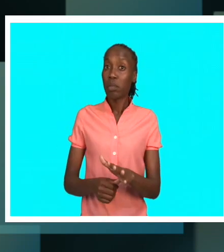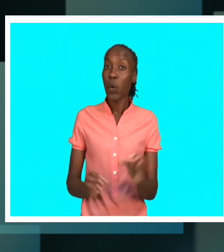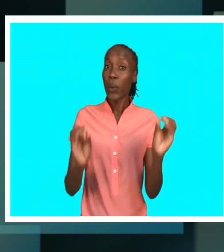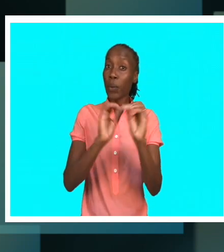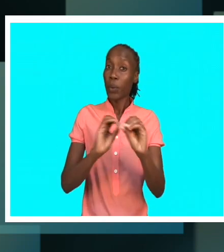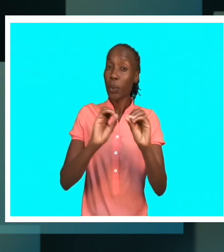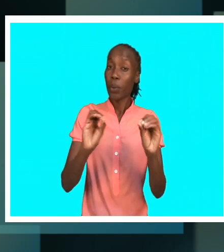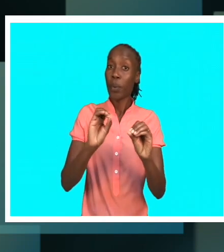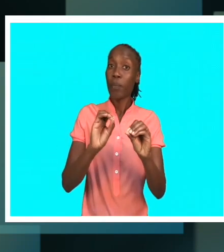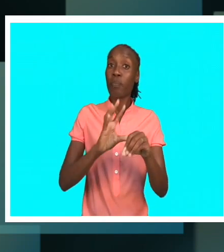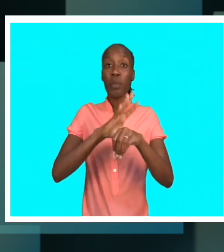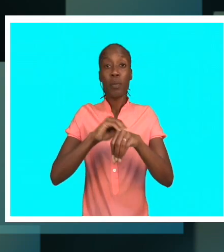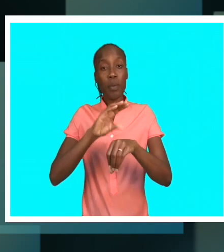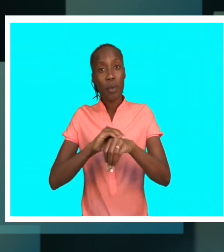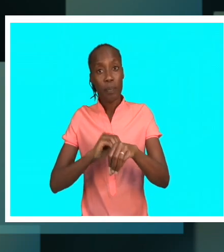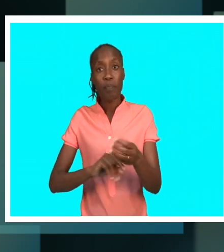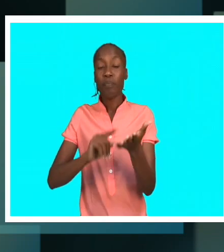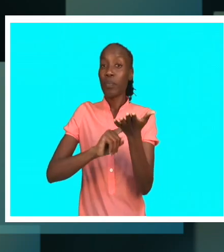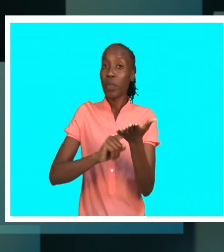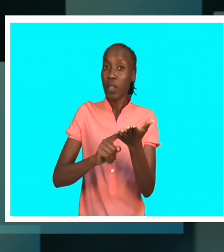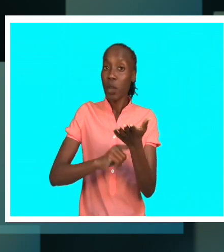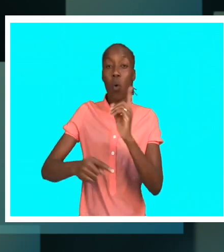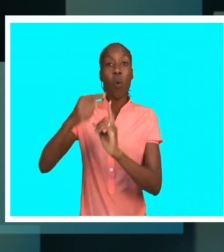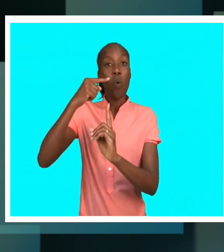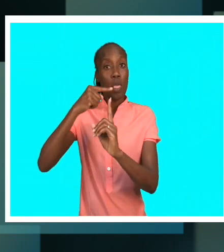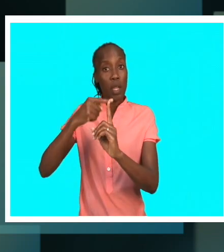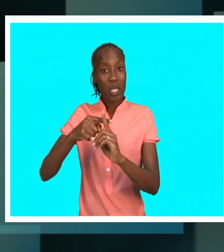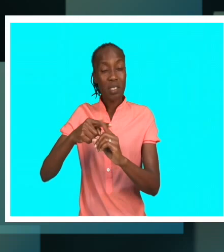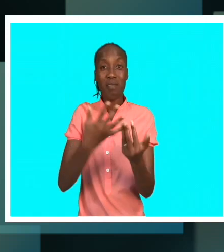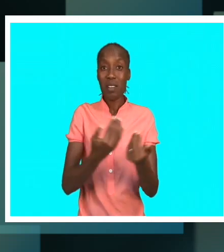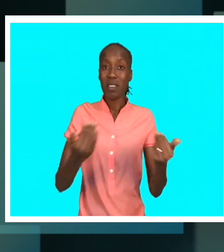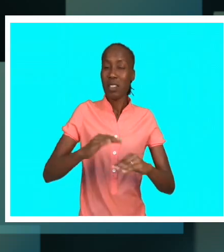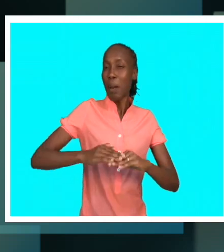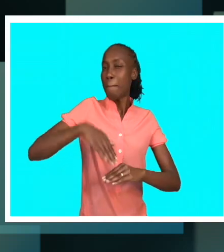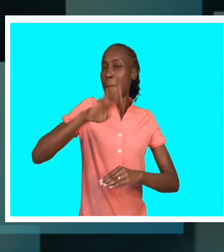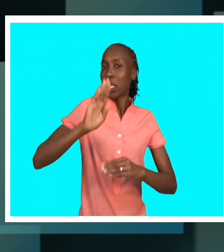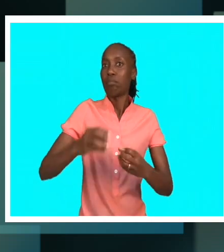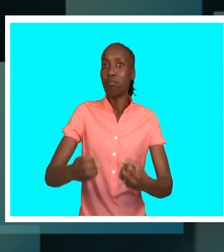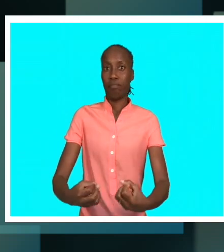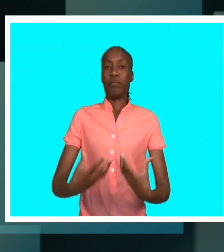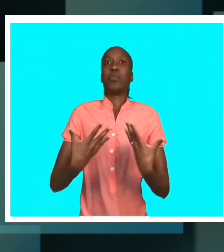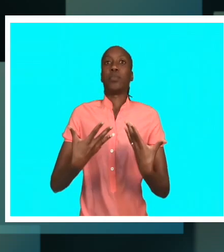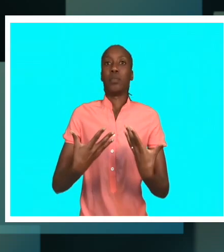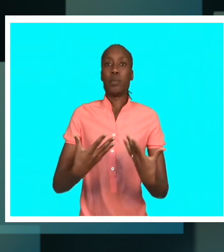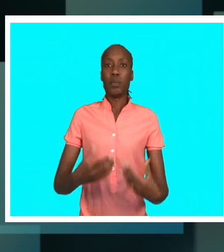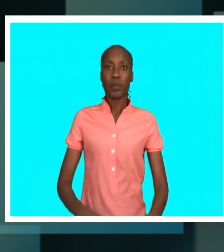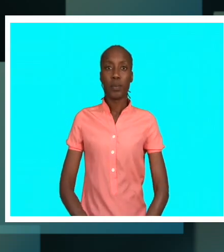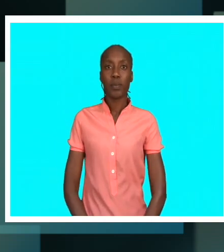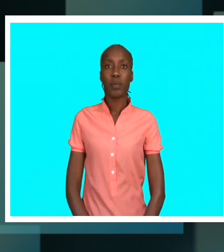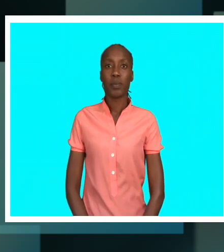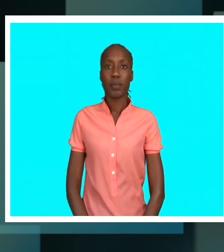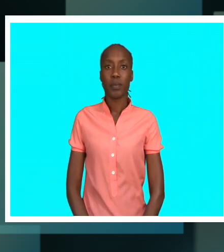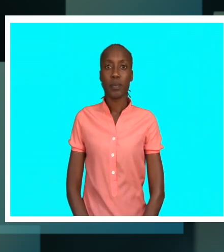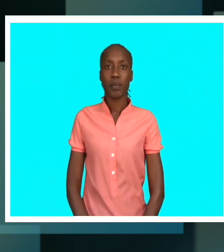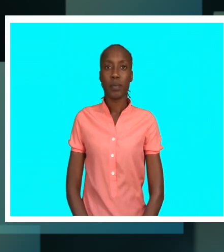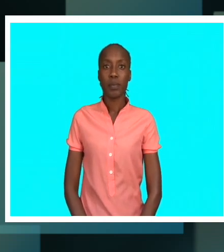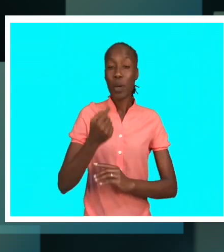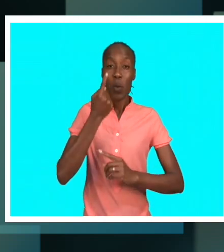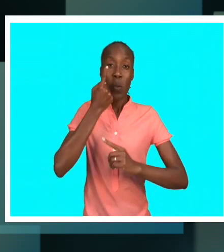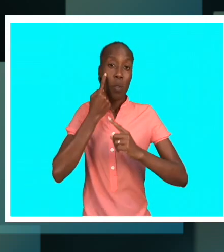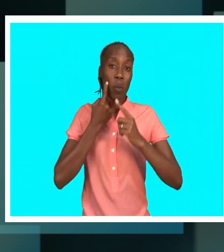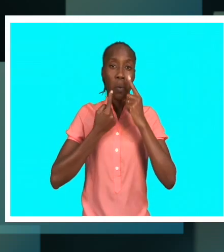A discriminação não tem cura, raça, nem religião. As crianças são as maiores vítimas.